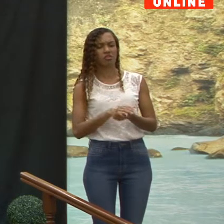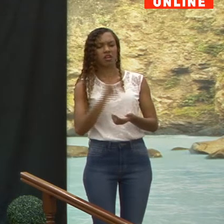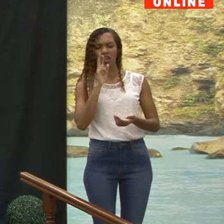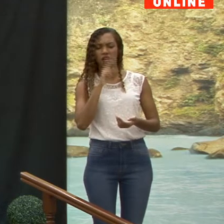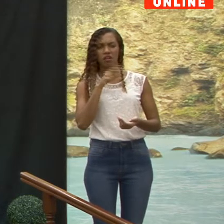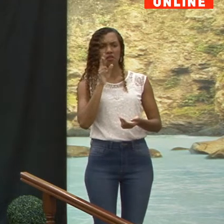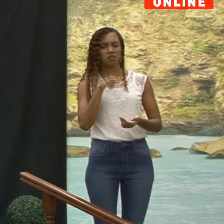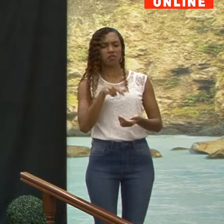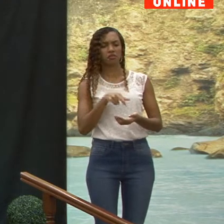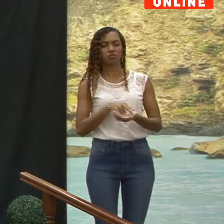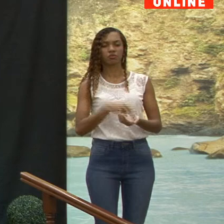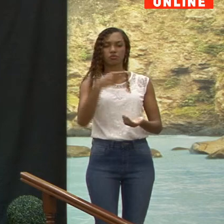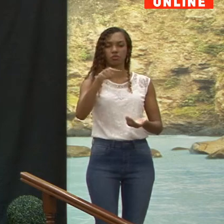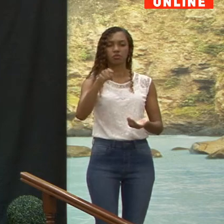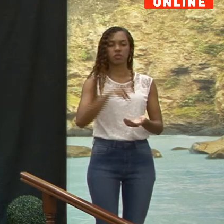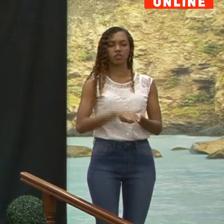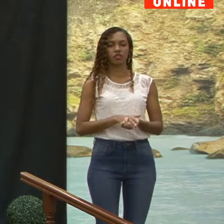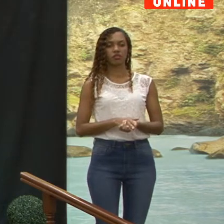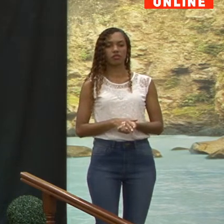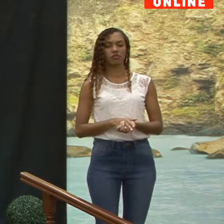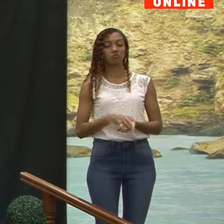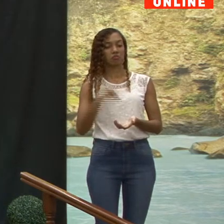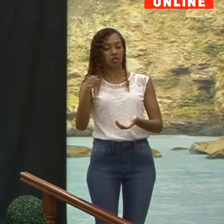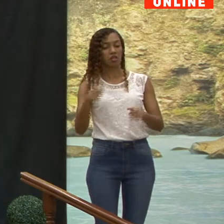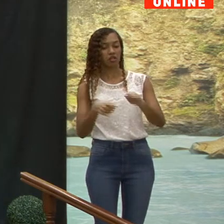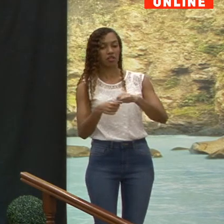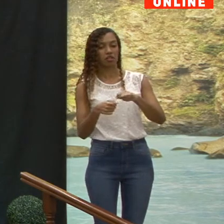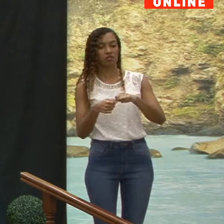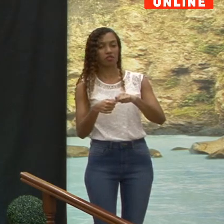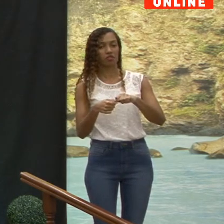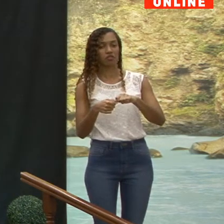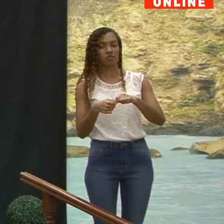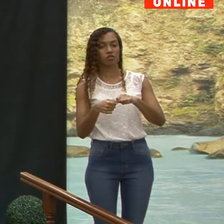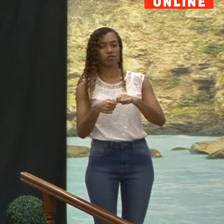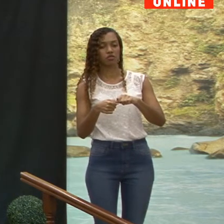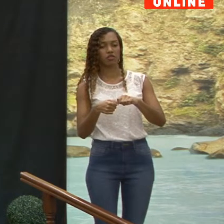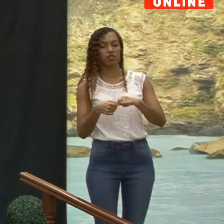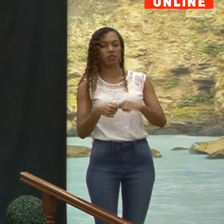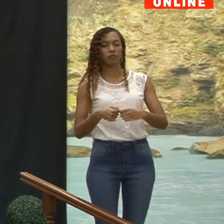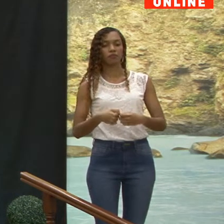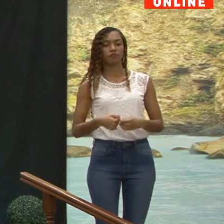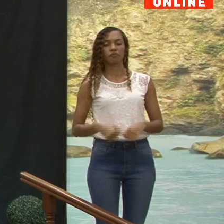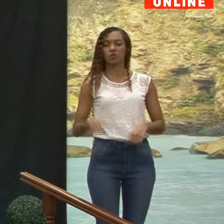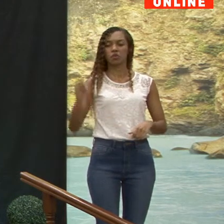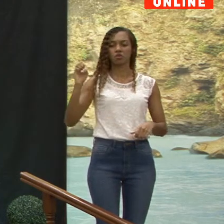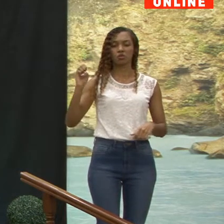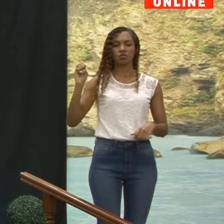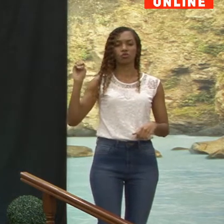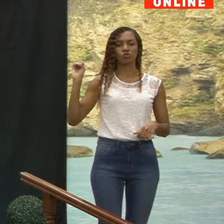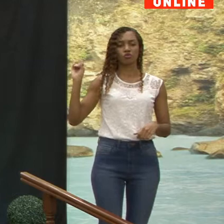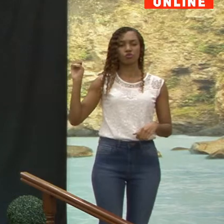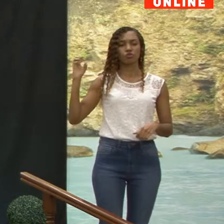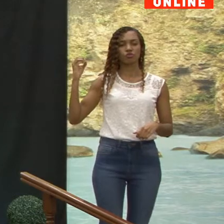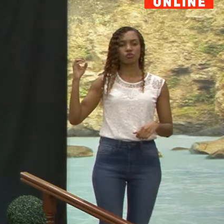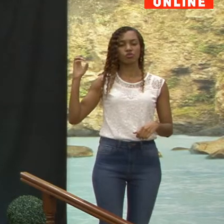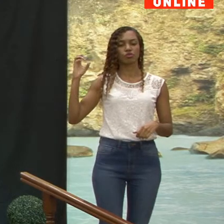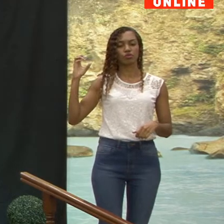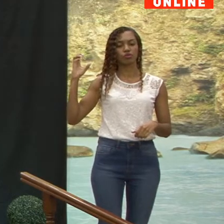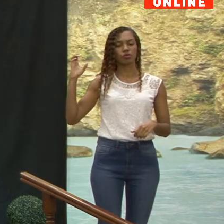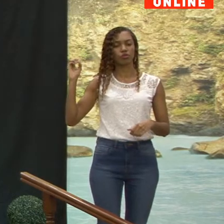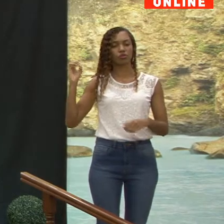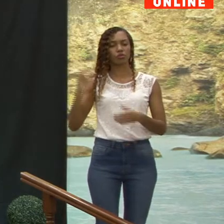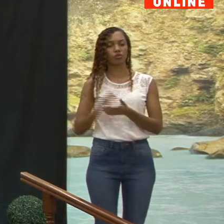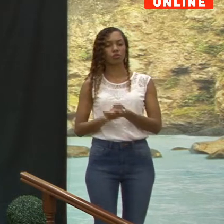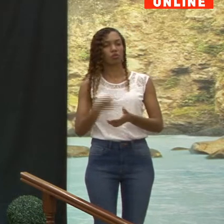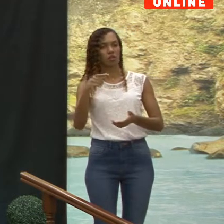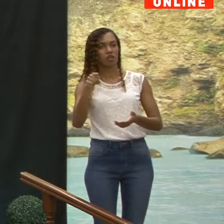reclamando. Sabe o que, que ele fez? Ele deu um soco na mulher, pegou uma trouxa de roupa, caiu fora.